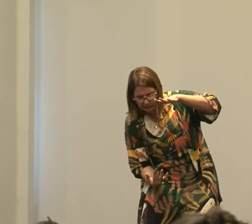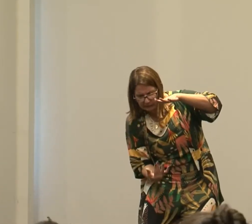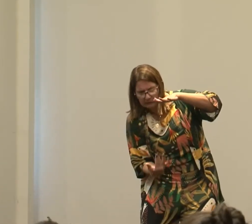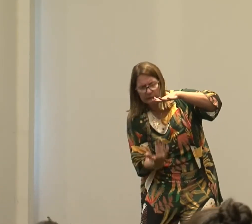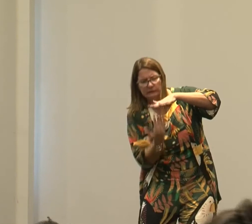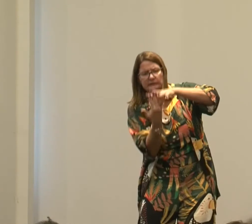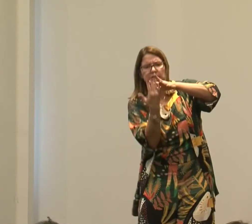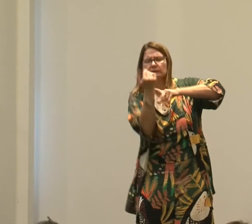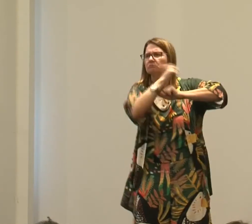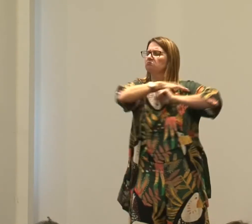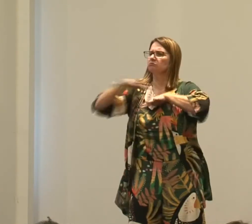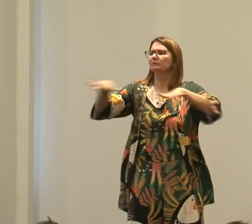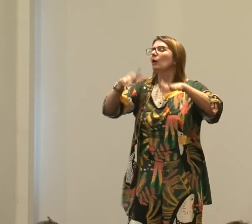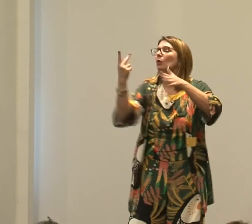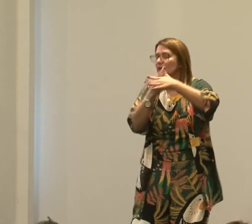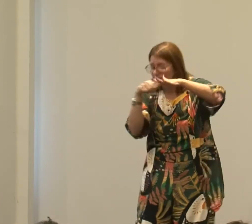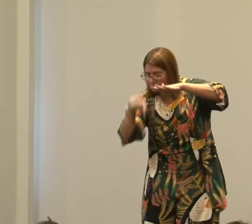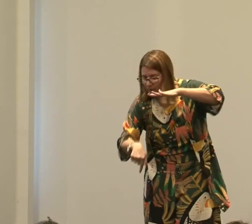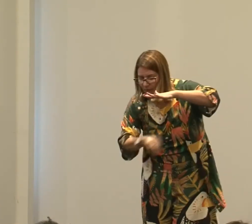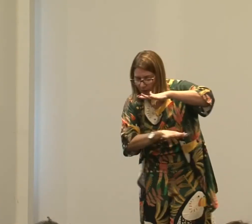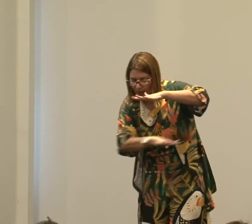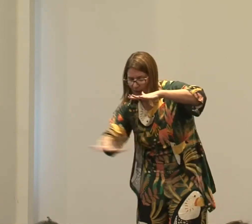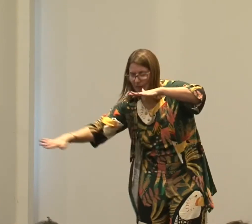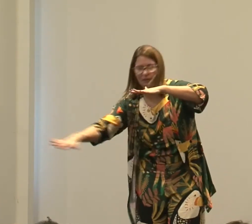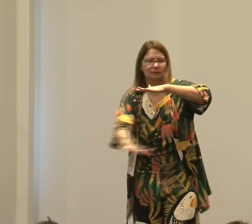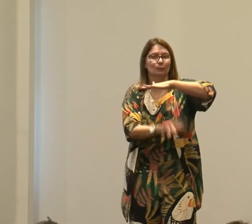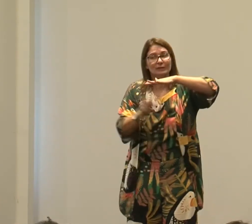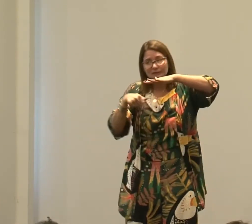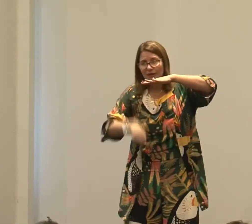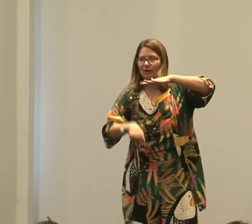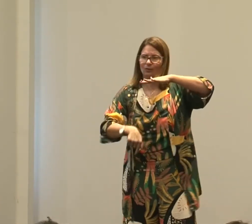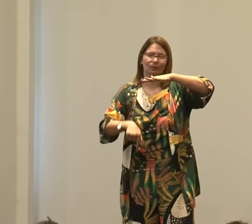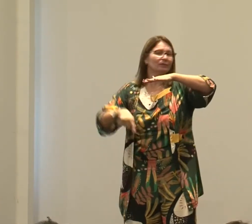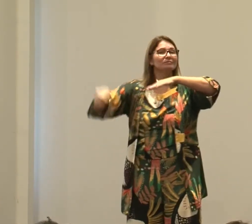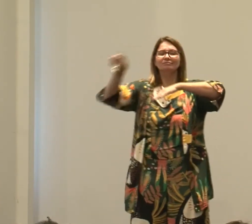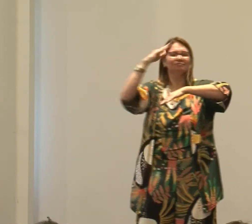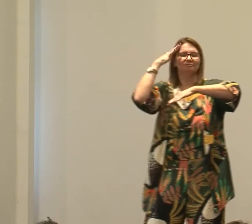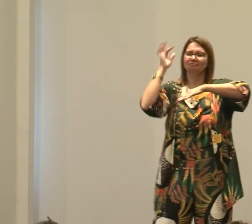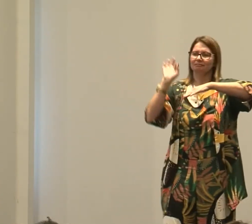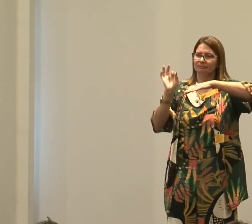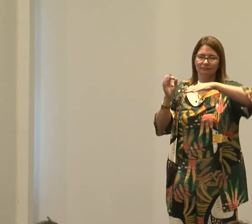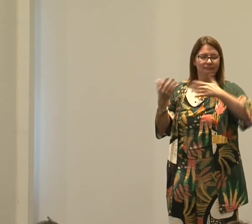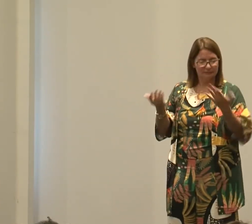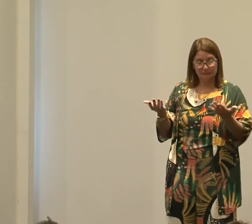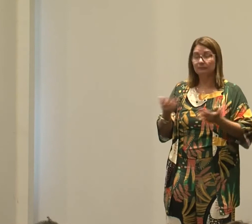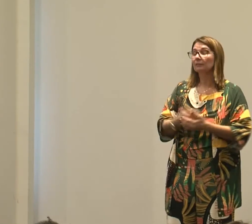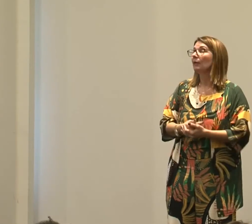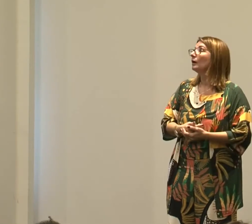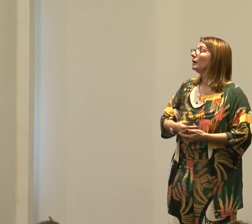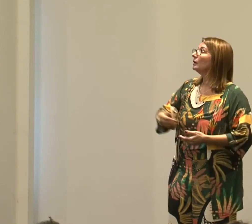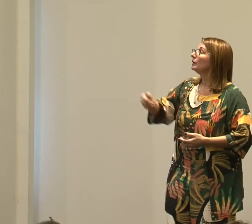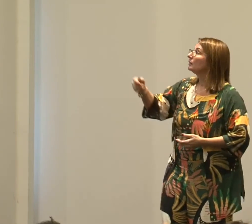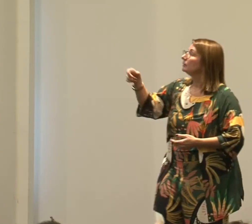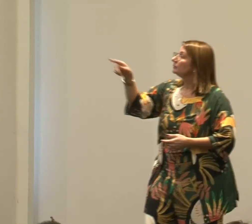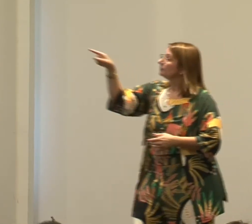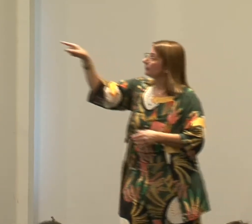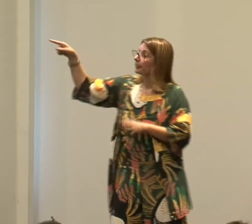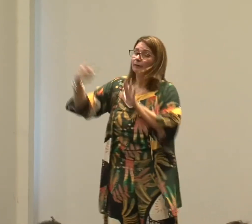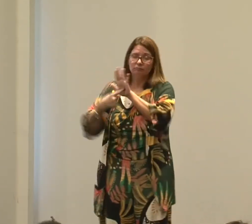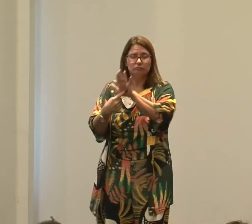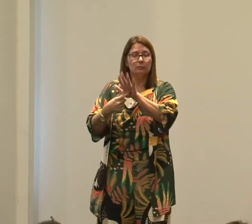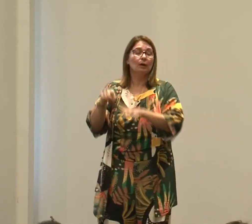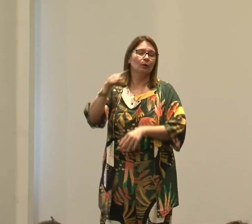por que acontece, aonde acontece, o que aconteceu com o terremoto acontece aonde, o que se movimenta no final.